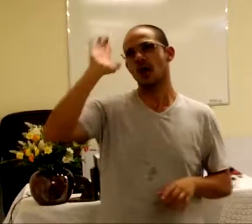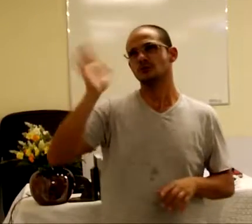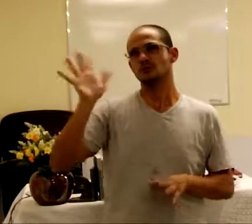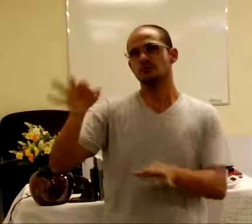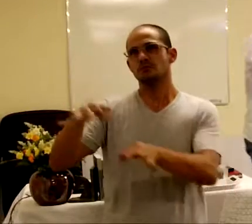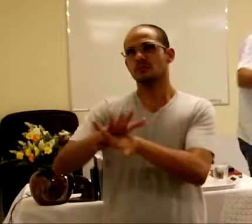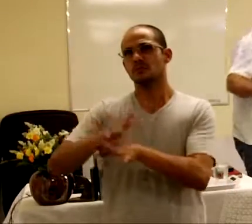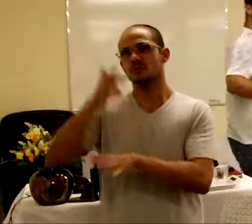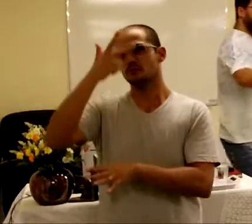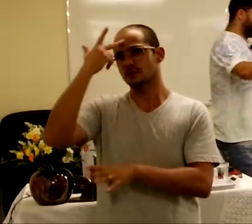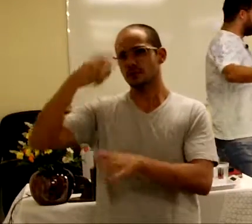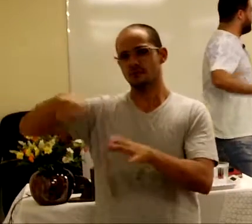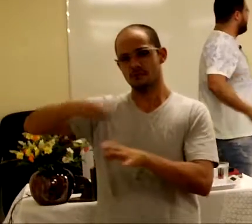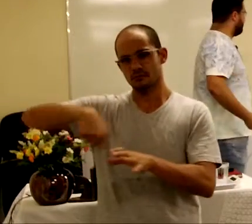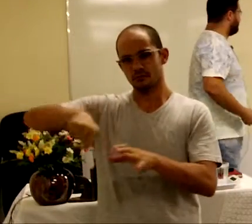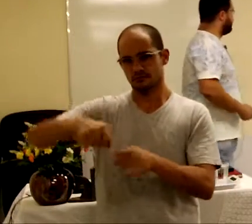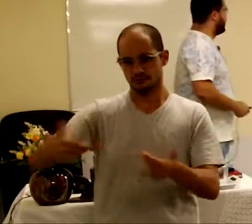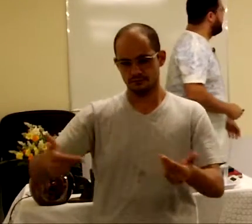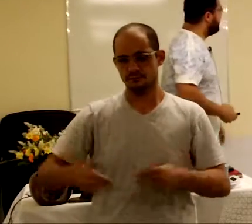né? A sua ceia de Natal, aí, Ano Novo.